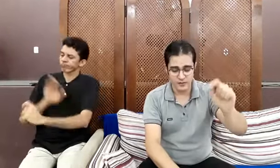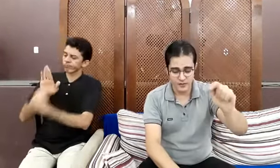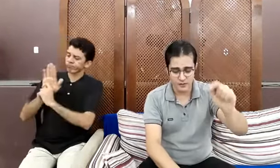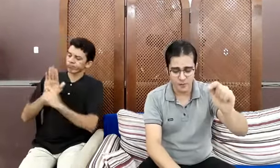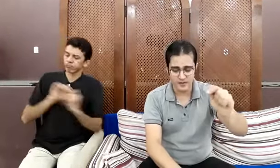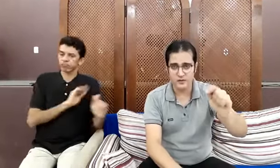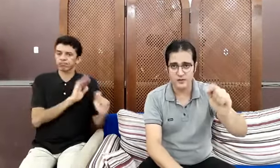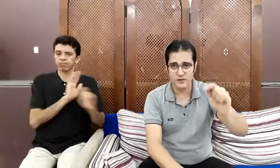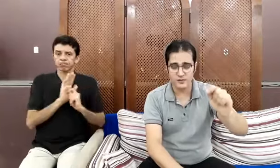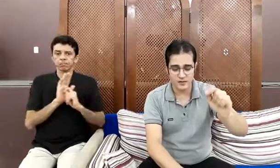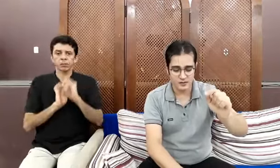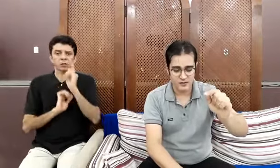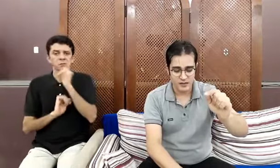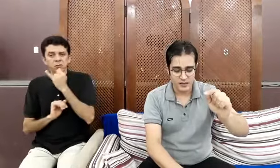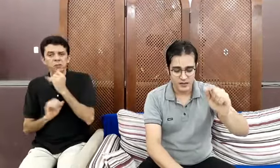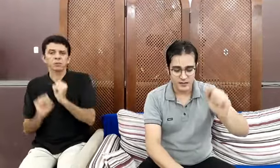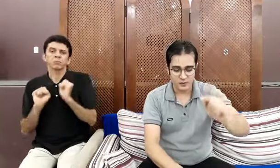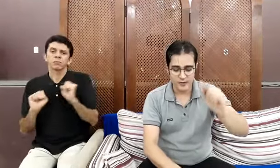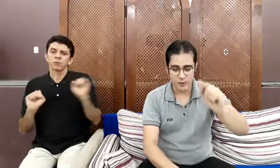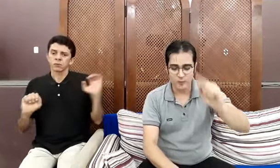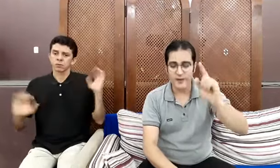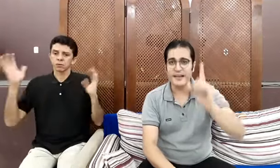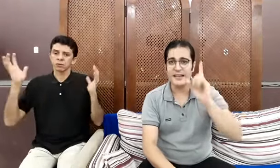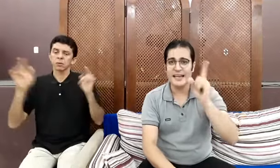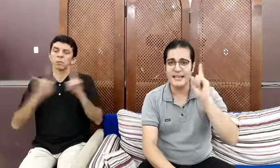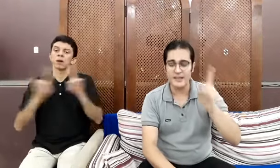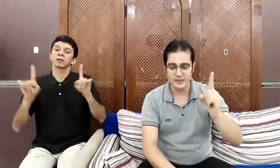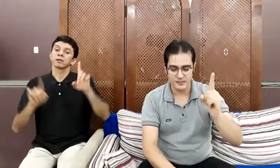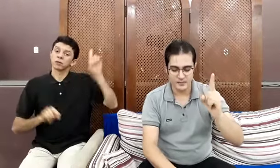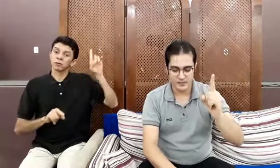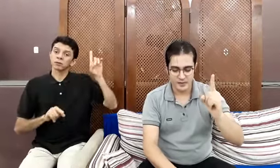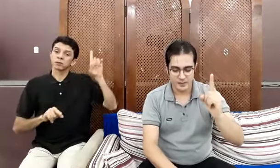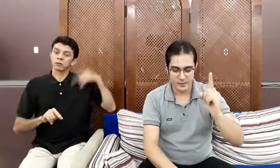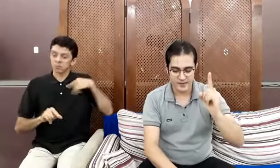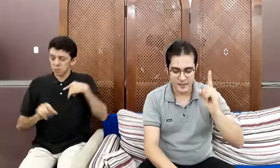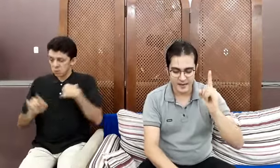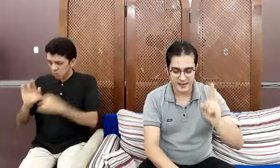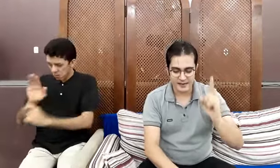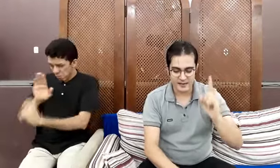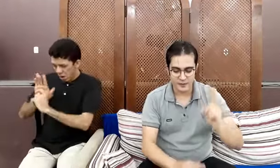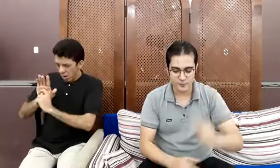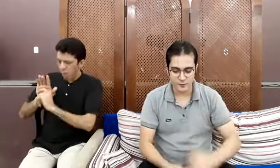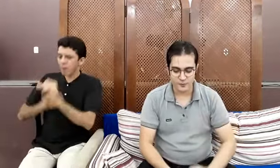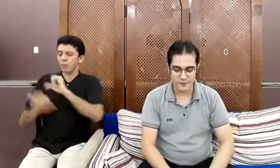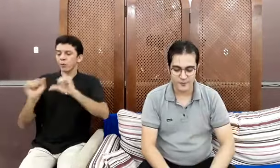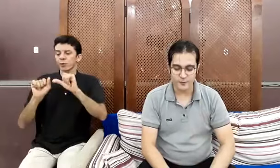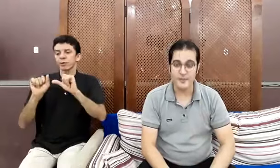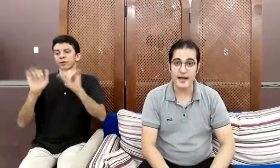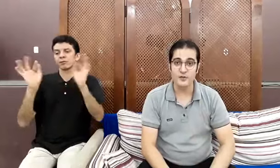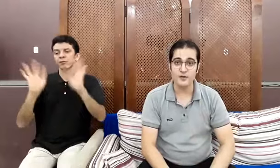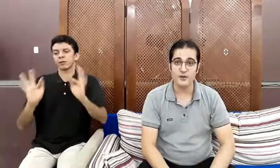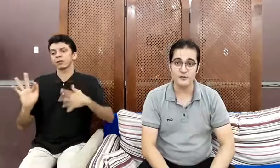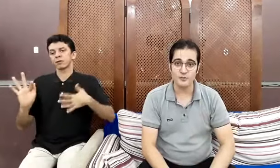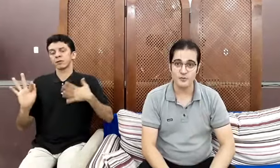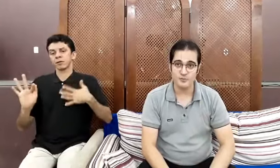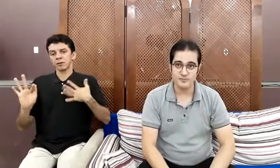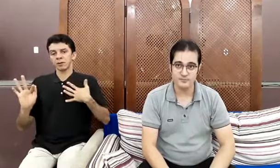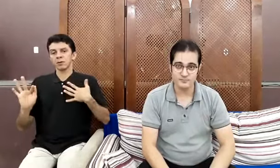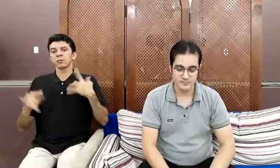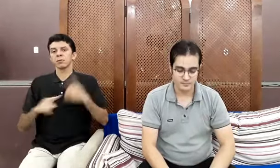de transformação de nossas vidas, Deus vai converter em alegria, pois é a batalha de Deus contra os efeitos do pecado em nós e no